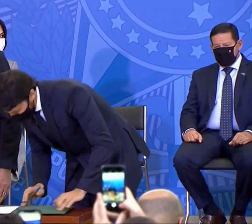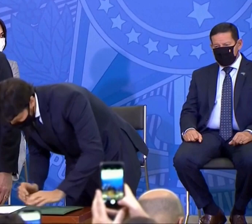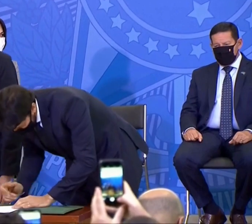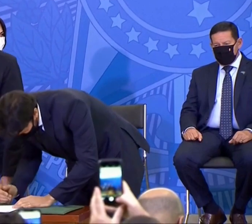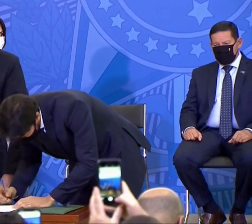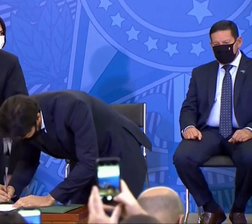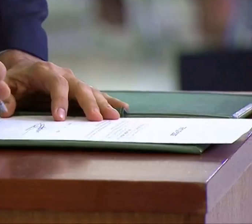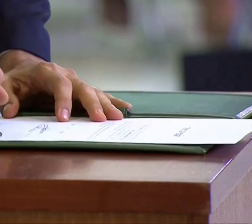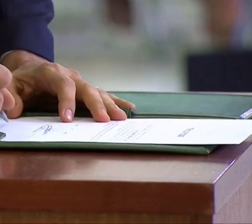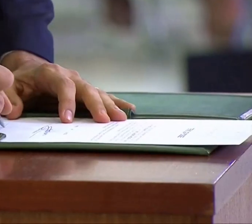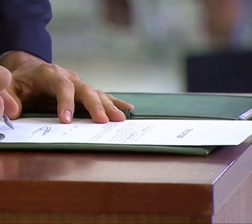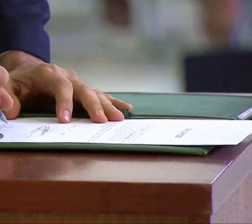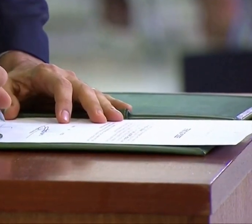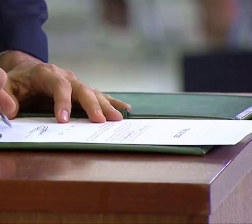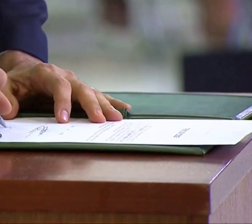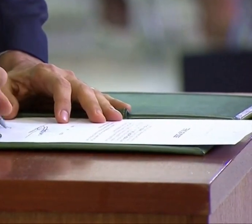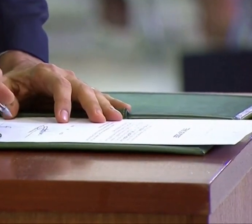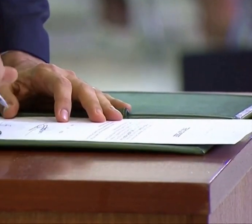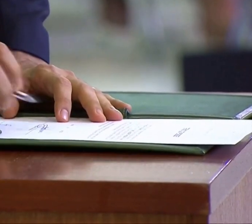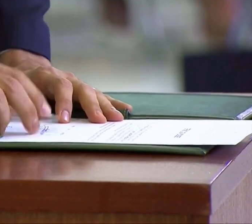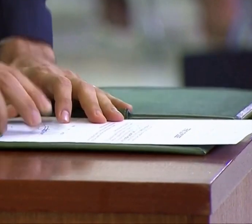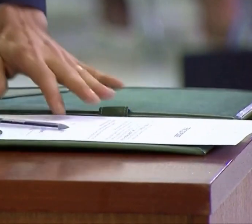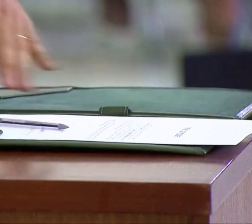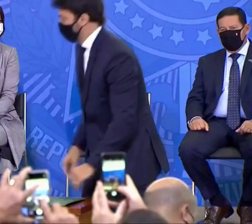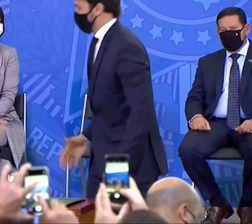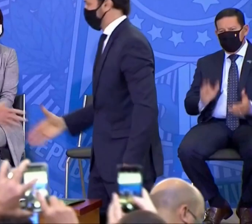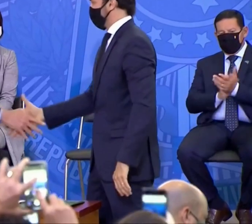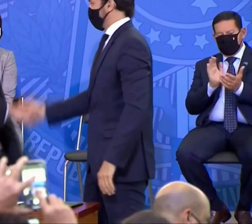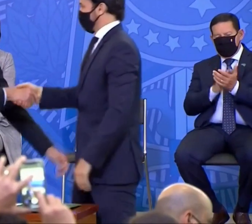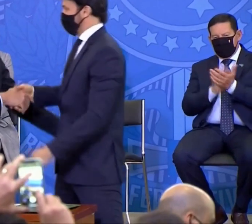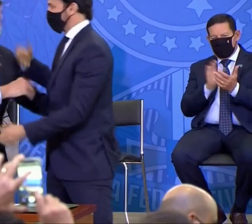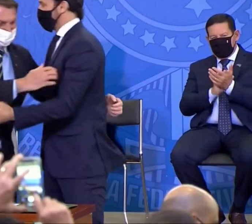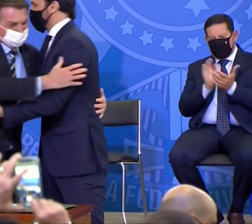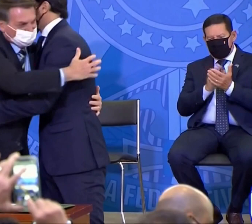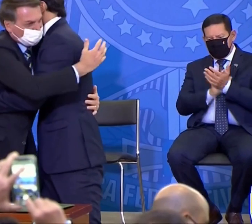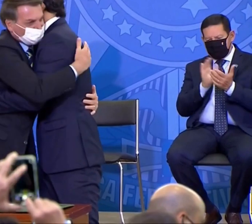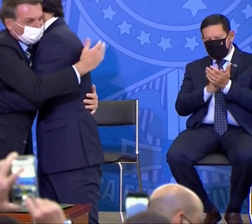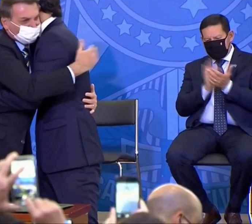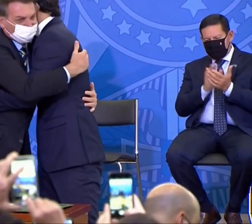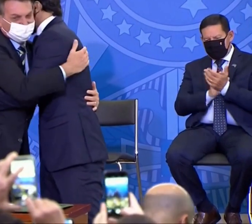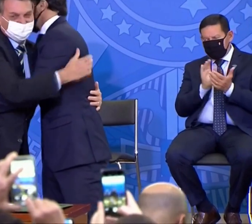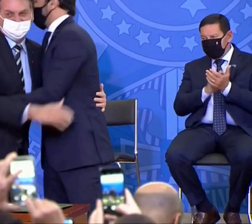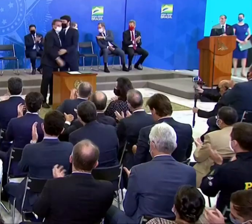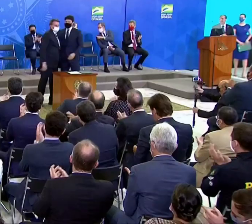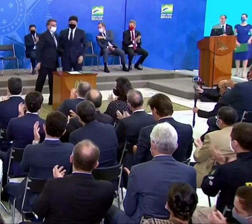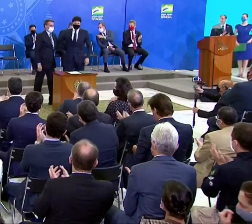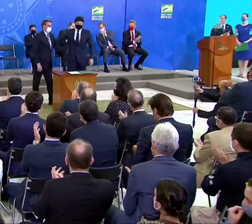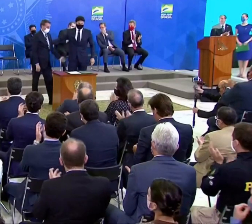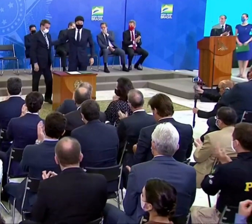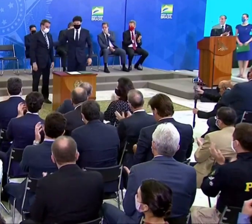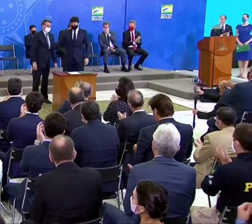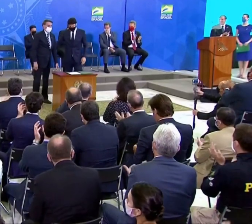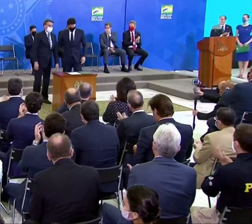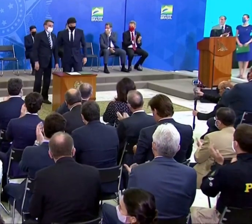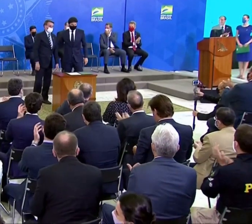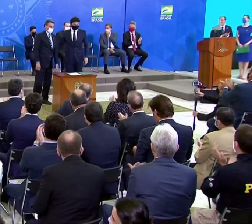momento atual do país também exige uma postura de compreensão e abertura ao diálogo a cerimônia de posse foi realizada no palácio do planalto